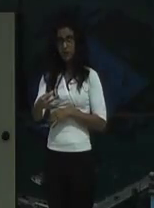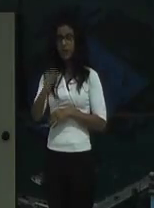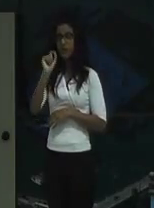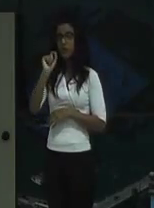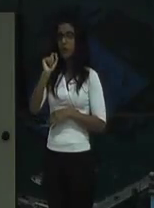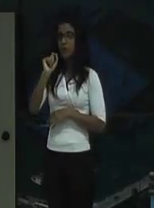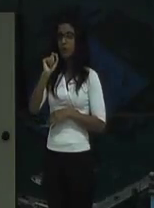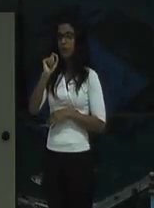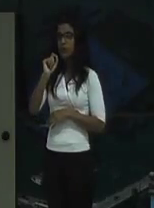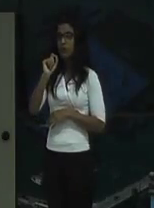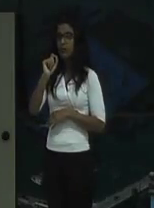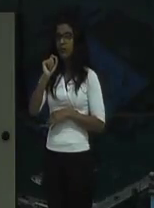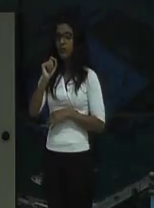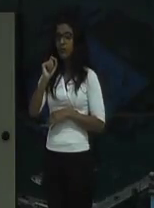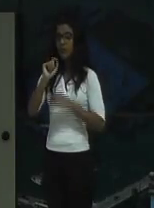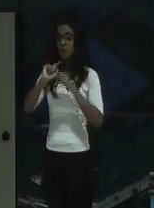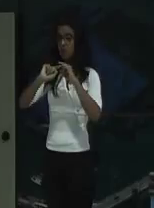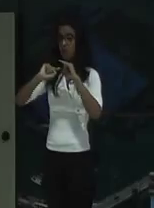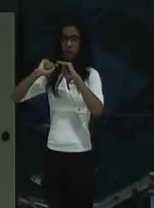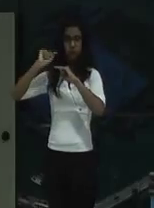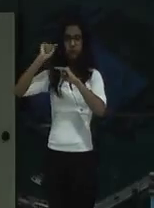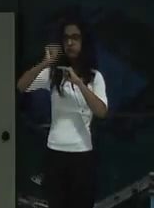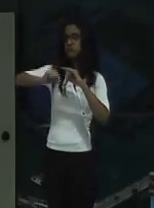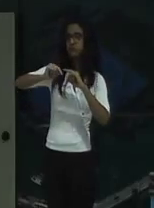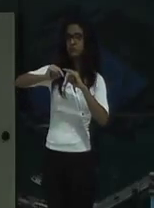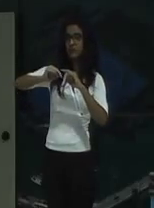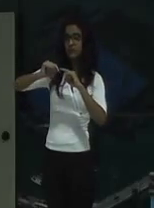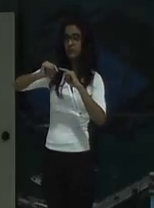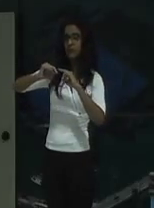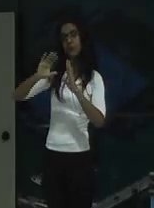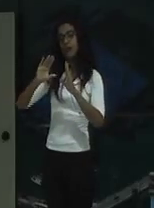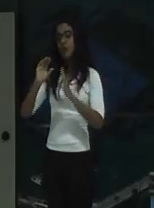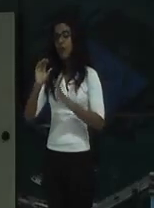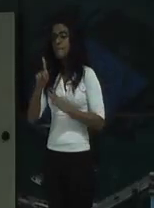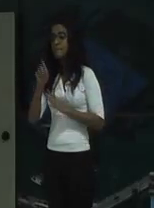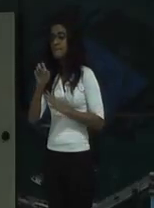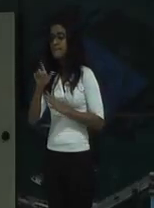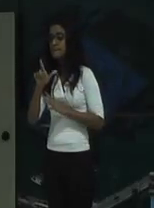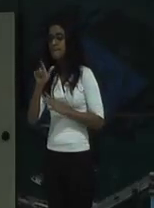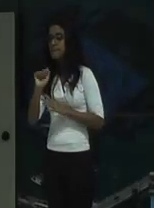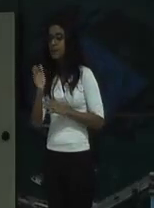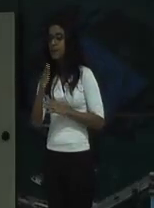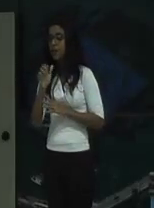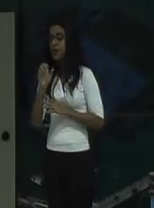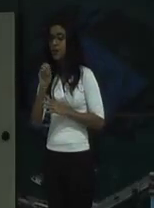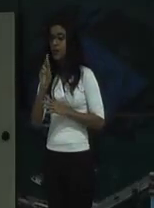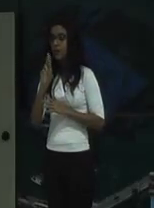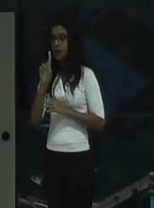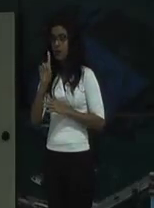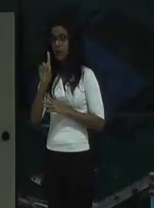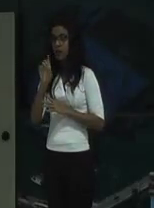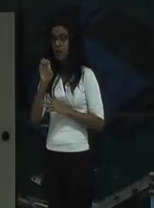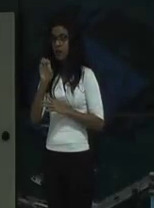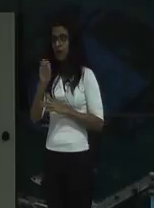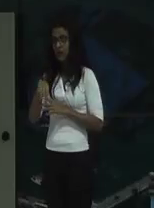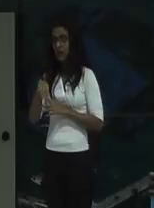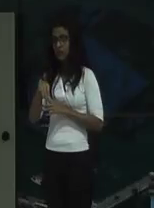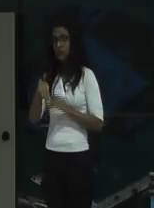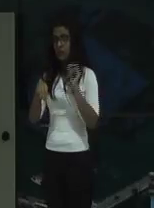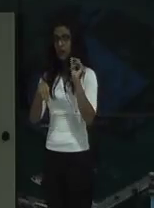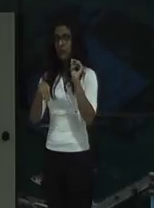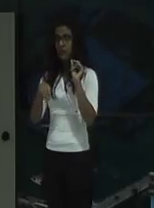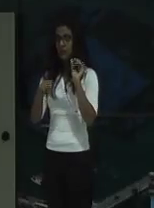quer passar uma informação dentro do discurso de determinado vereador. Ele pode pedir pela ordem, que é para organizar. Pela ordem é para organizar a